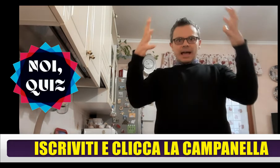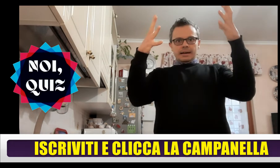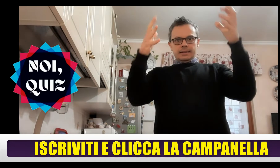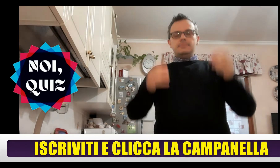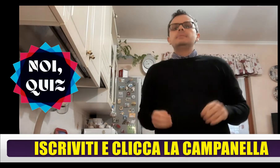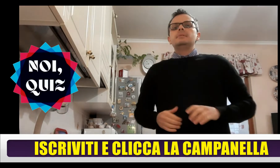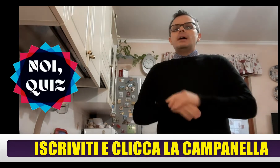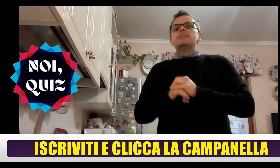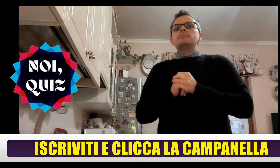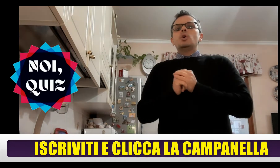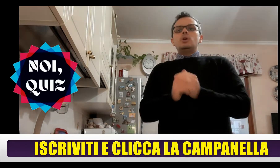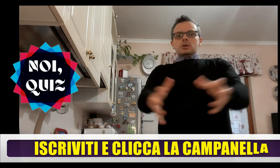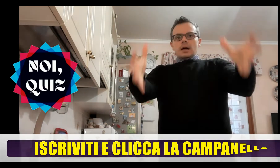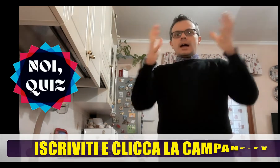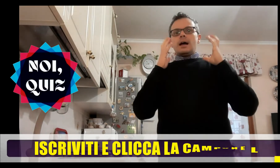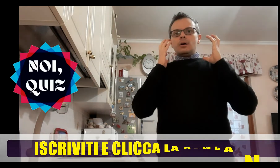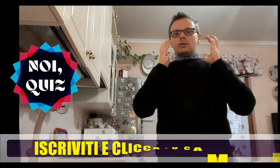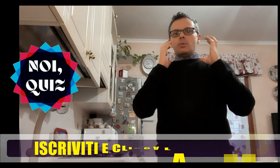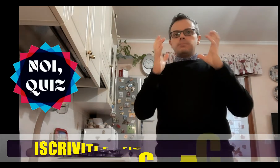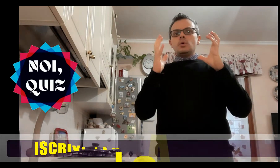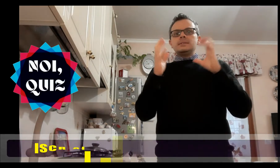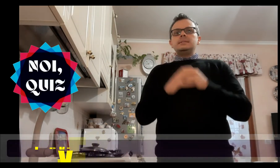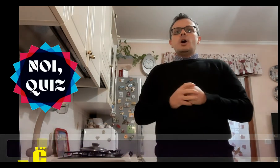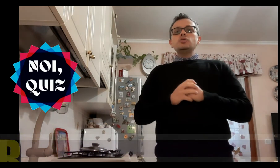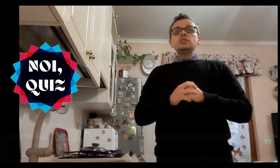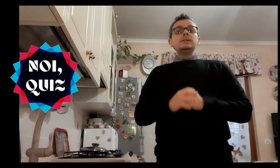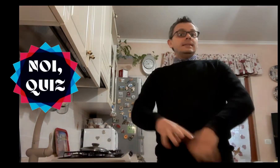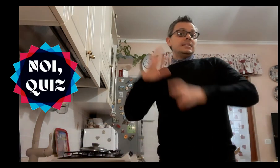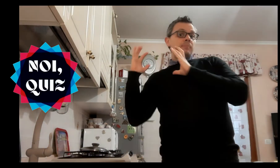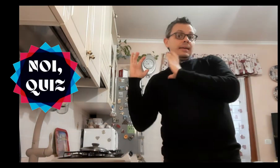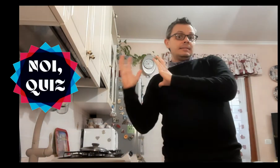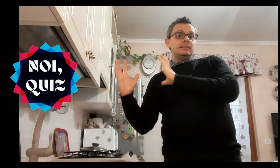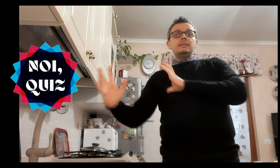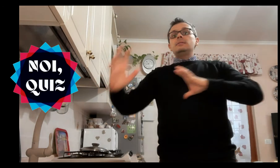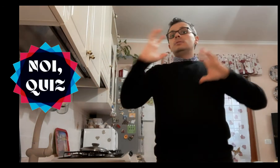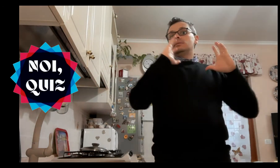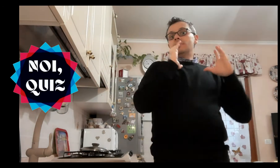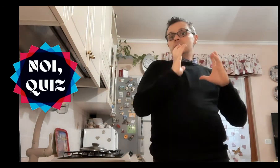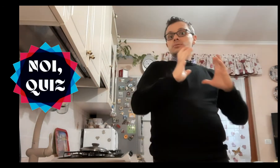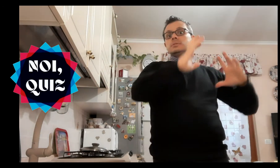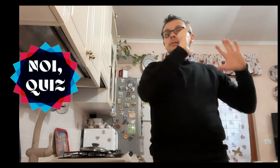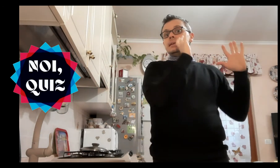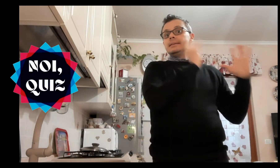titani. Avremo a opporsi oggi gli spaghetti versus le